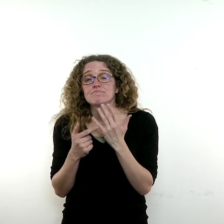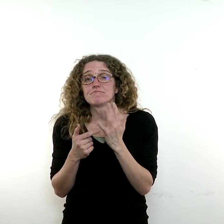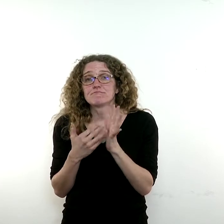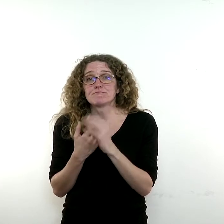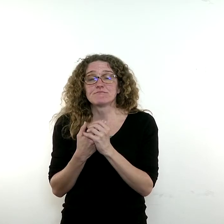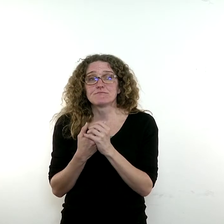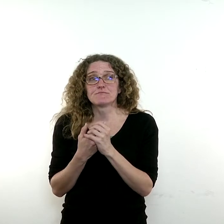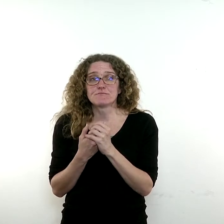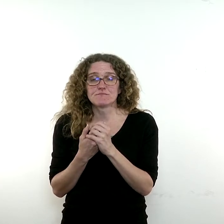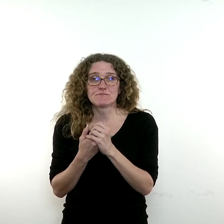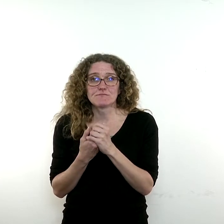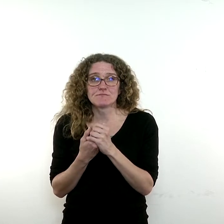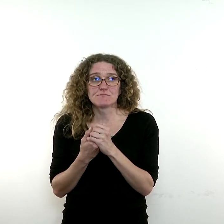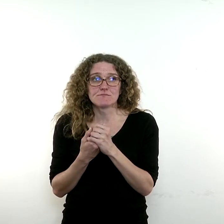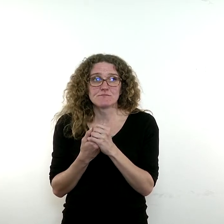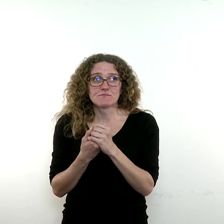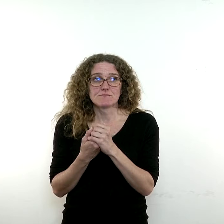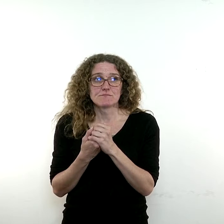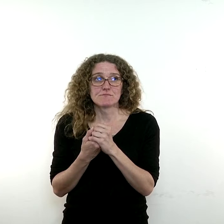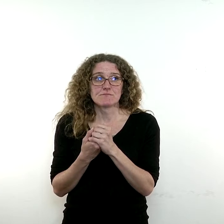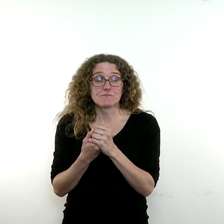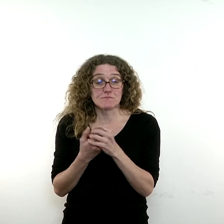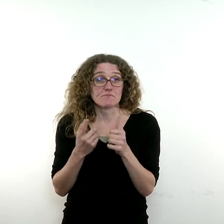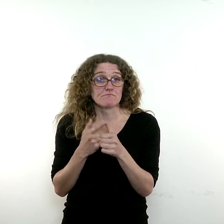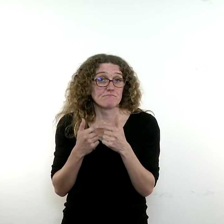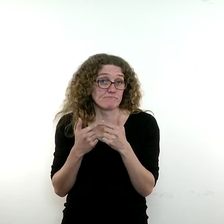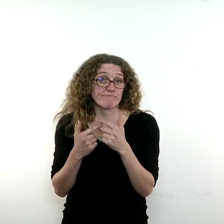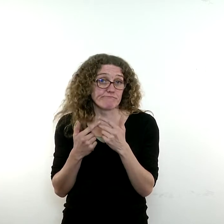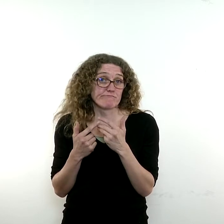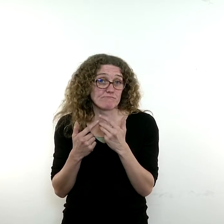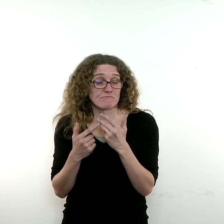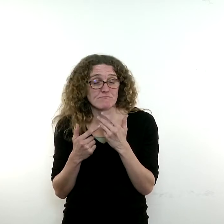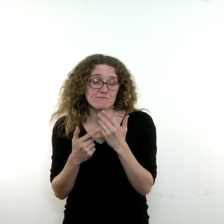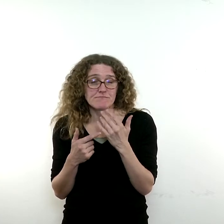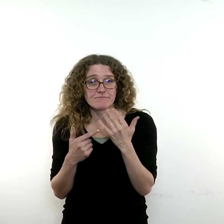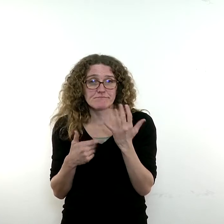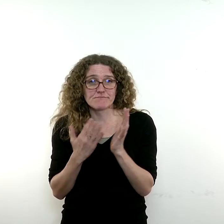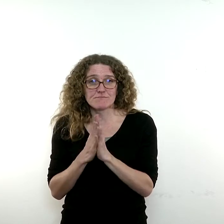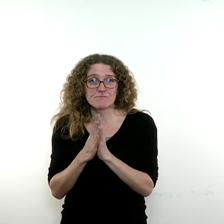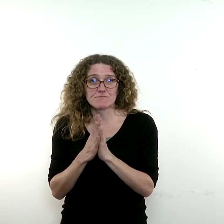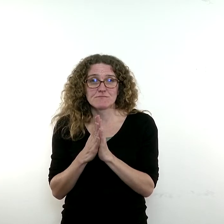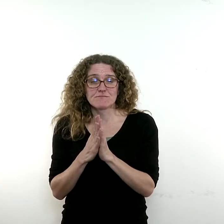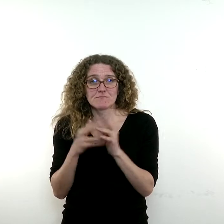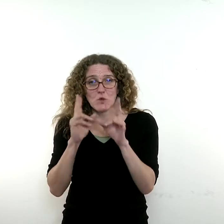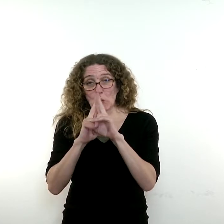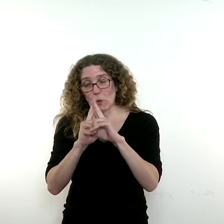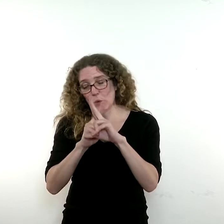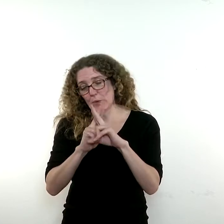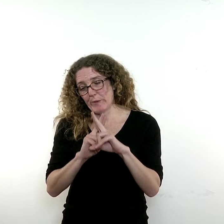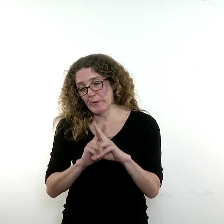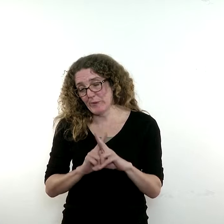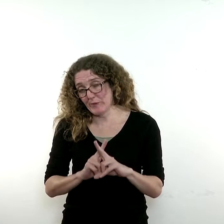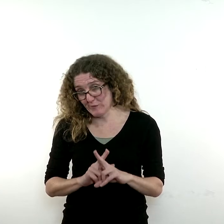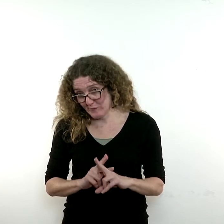Mme Lévy-Rameau, Mme Lisa, M. Malek, Mme Marsala, Mme Martin Privat, Mme Navarre, M. Travier, Mme Yag et